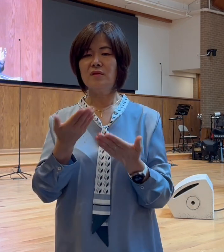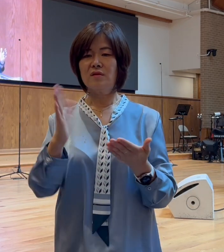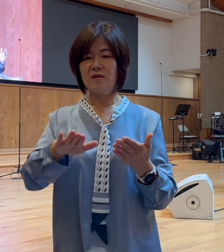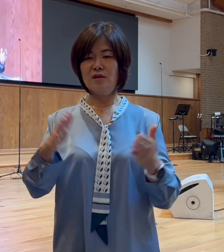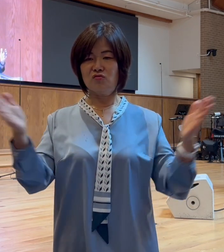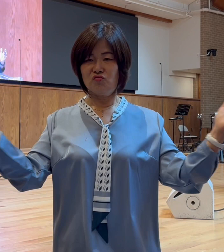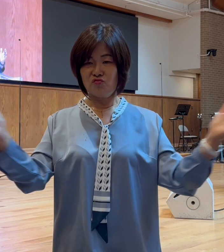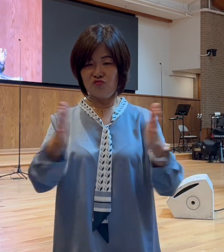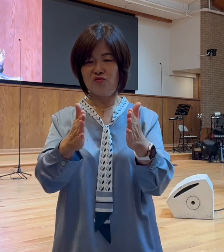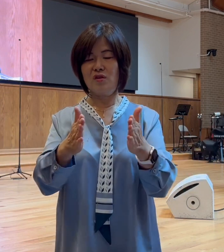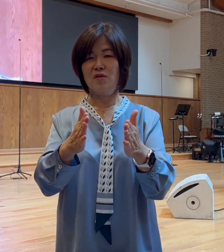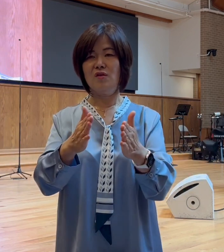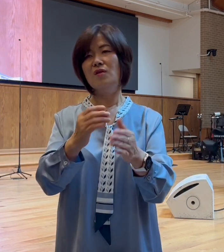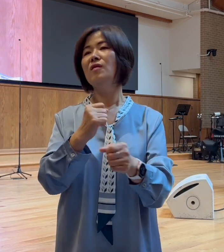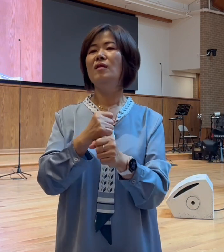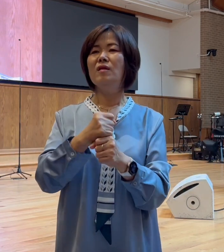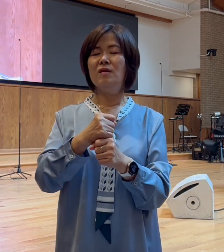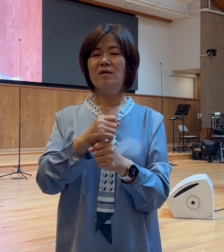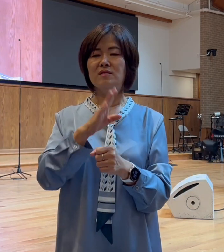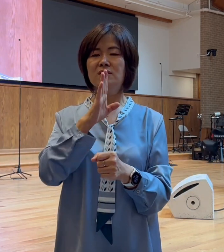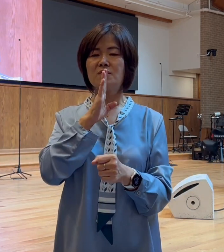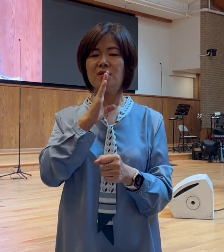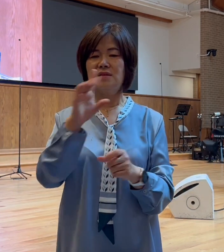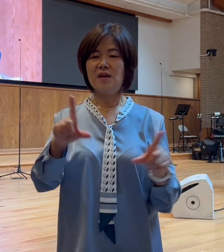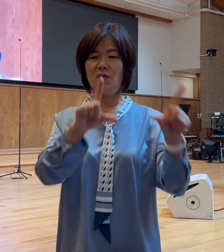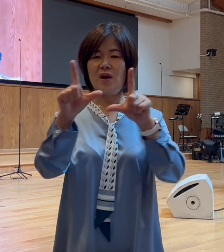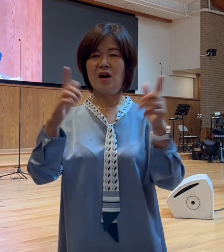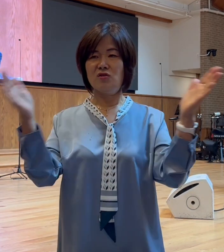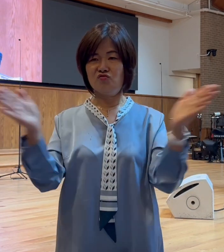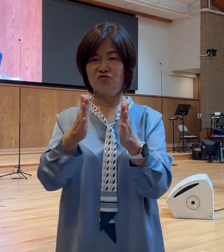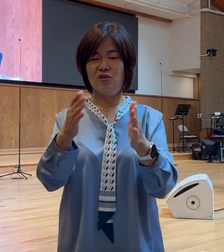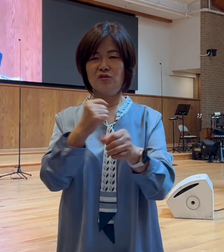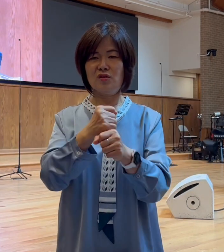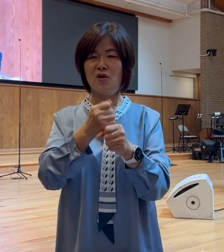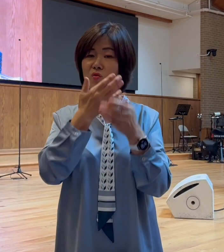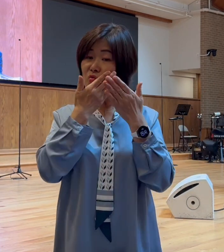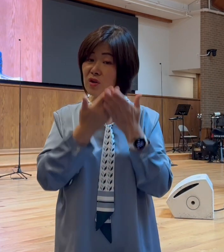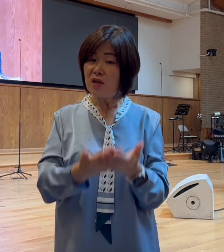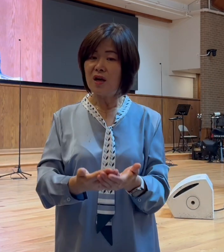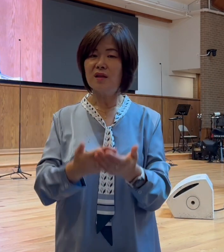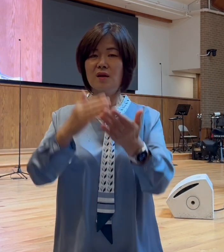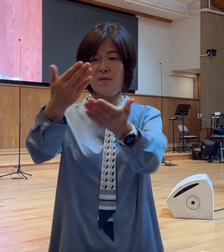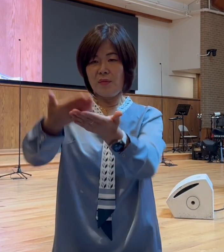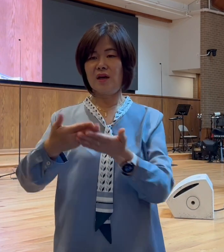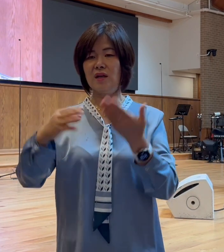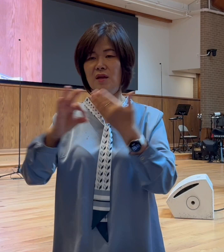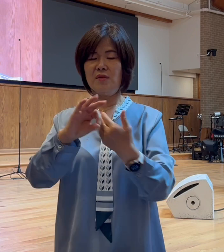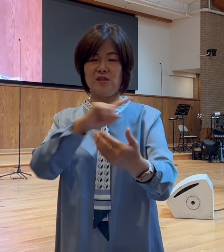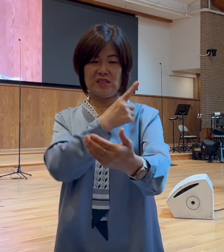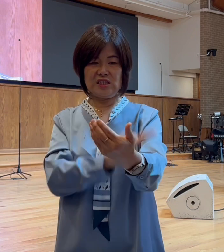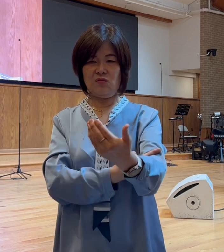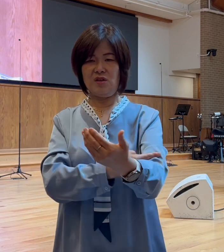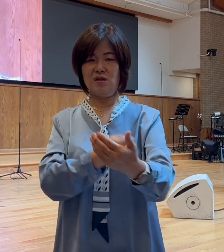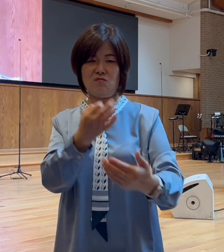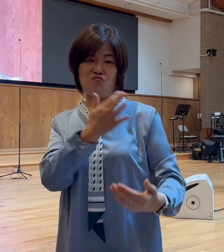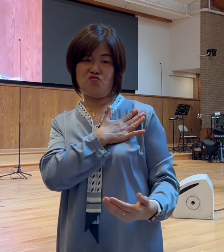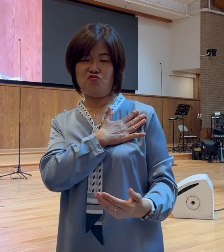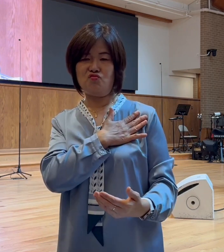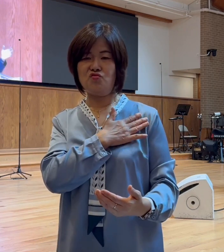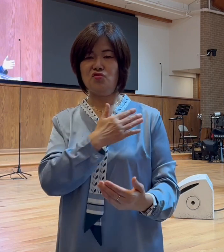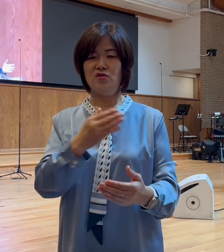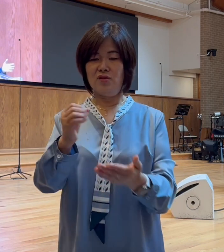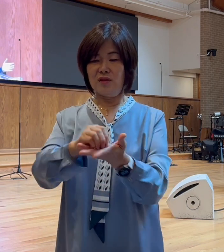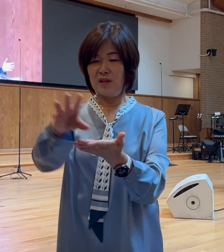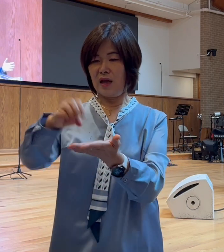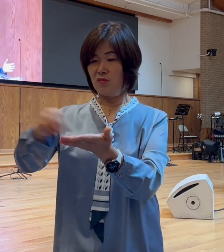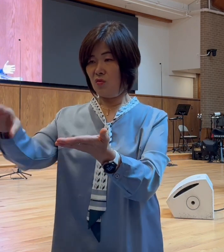거니까 사회적으로 숫자를. 그러면 사회가 줄여서 희소가치가 생겨서 얻게 되는 지위와 명예와 부를 나눠야